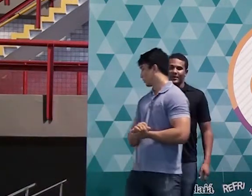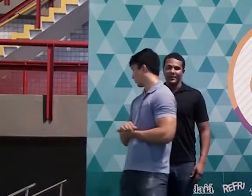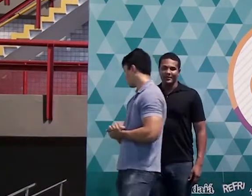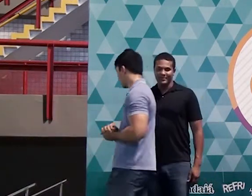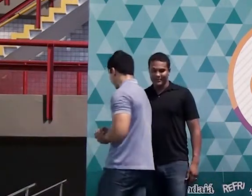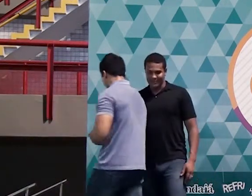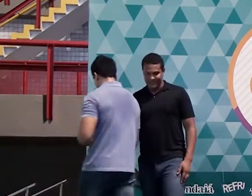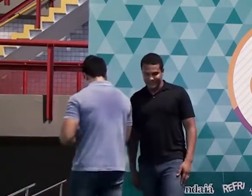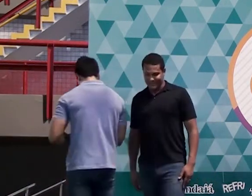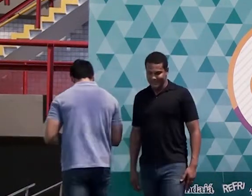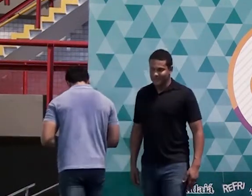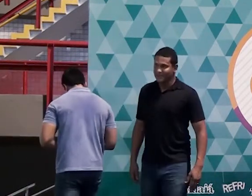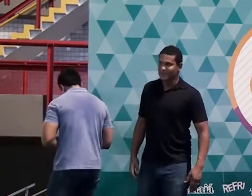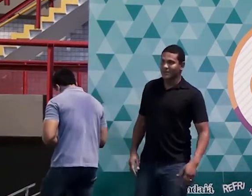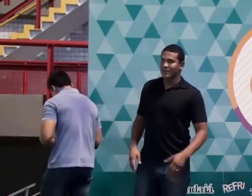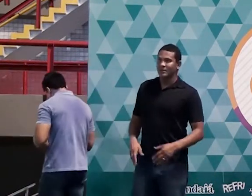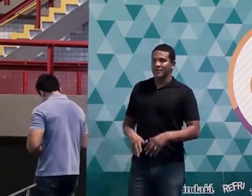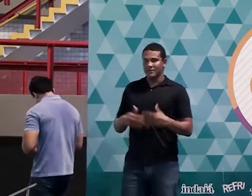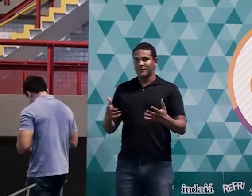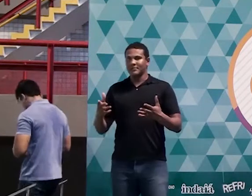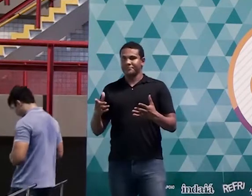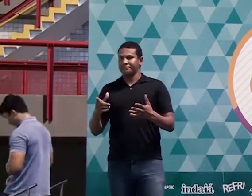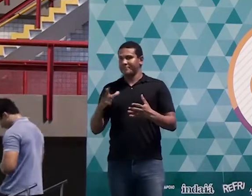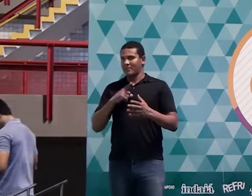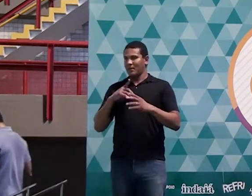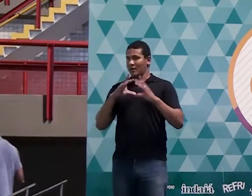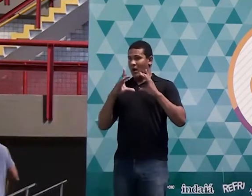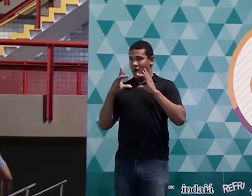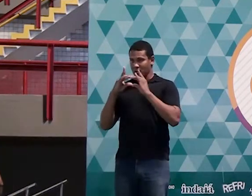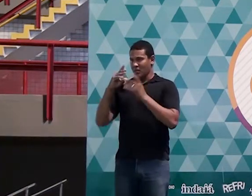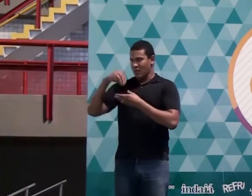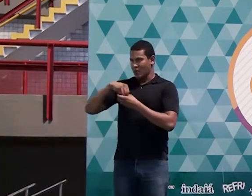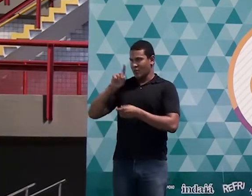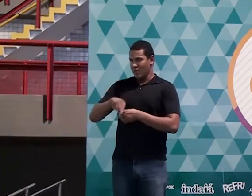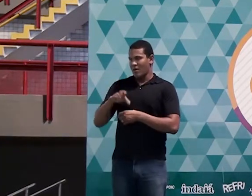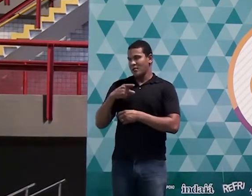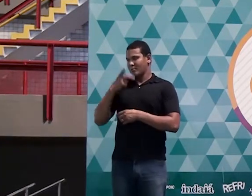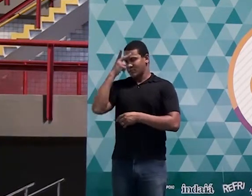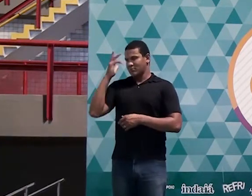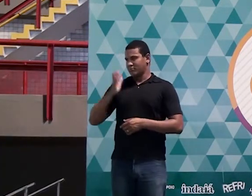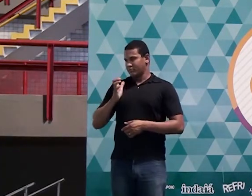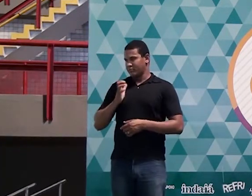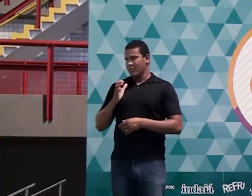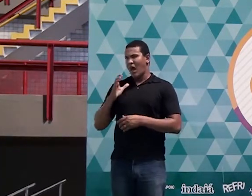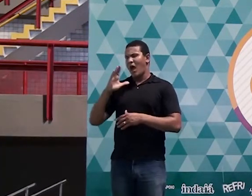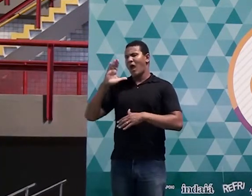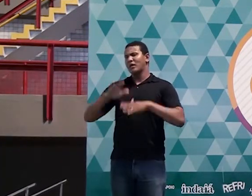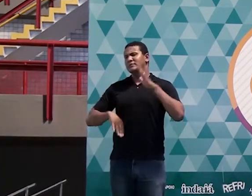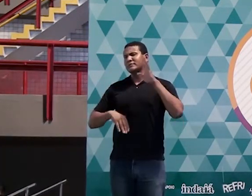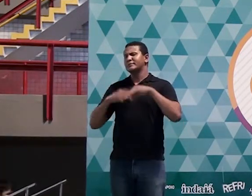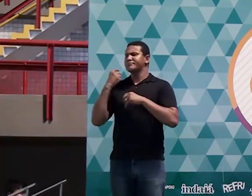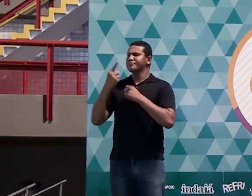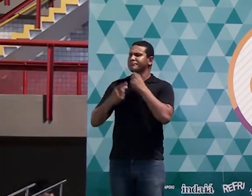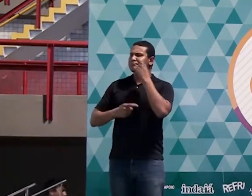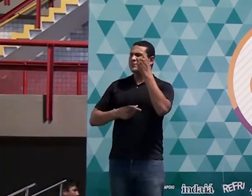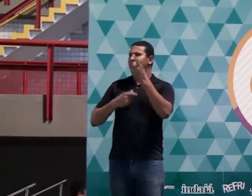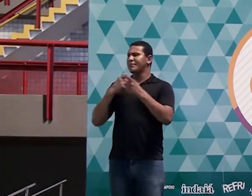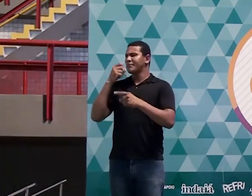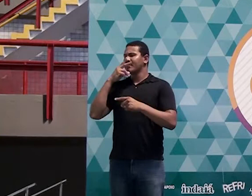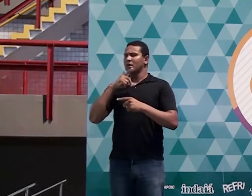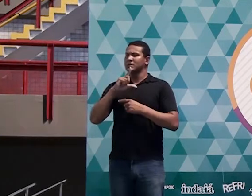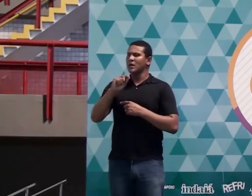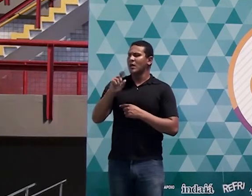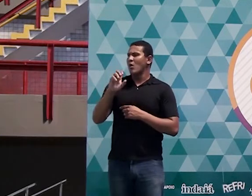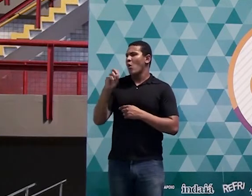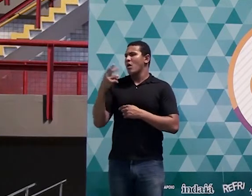jovem. Ok? Quem mora dentro do castelo é a nobreza. Ele só sai do castelo em raríssimas situações. Geralmente para ir à